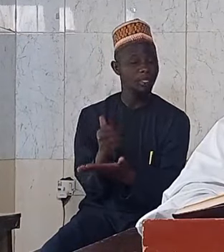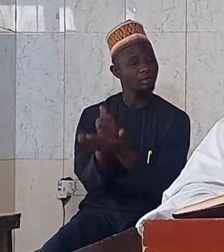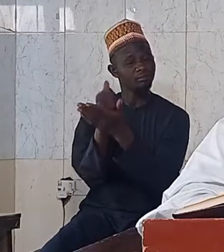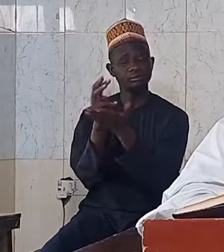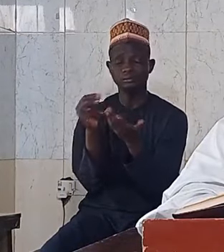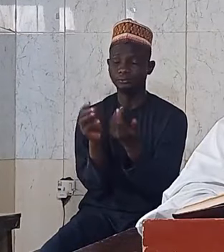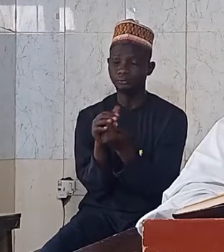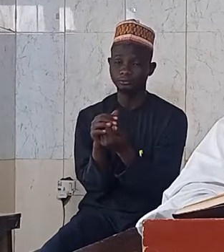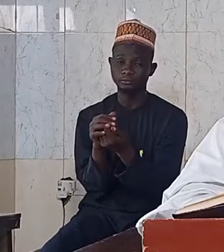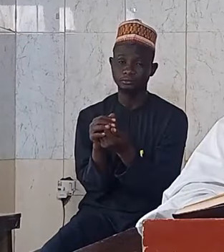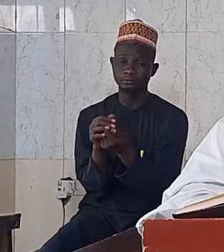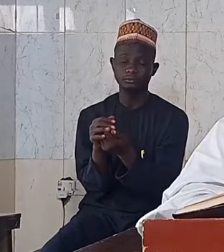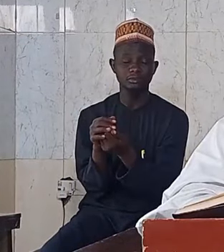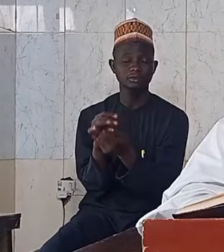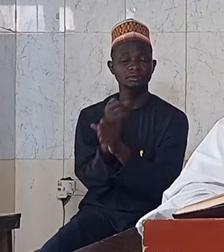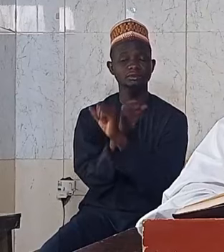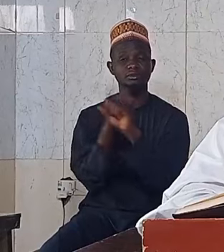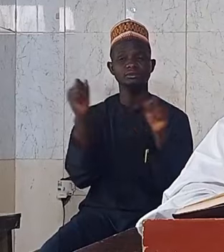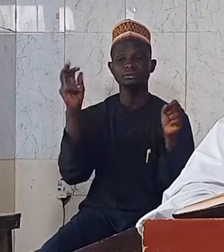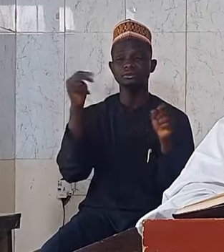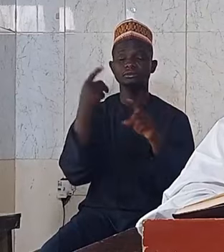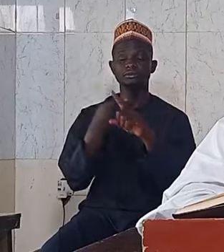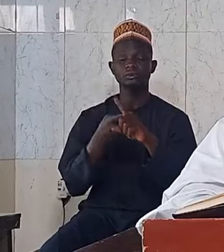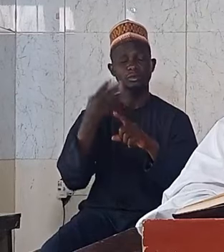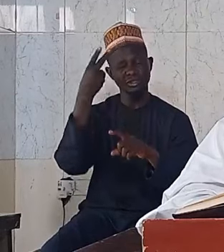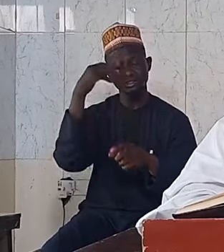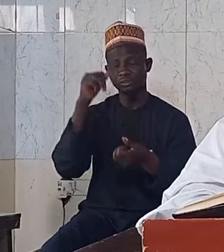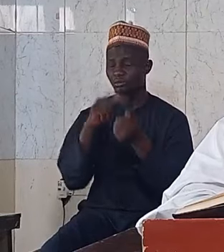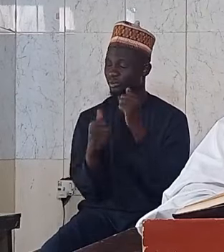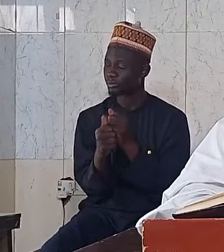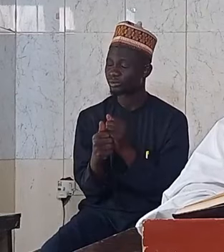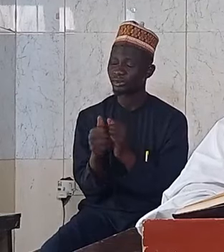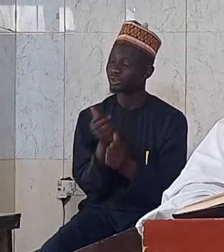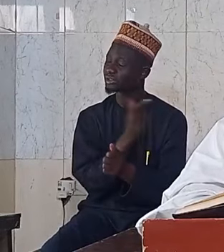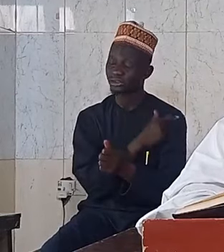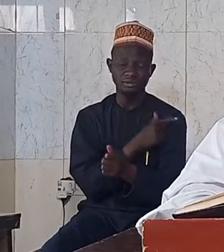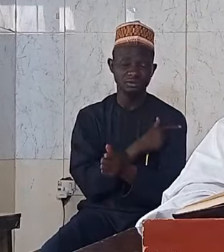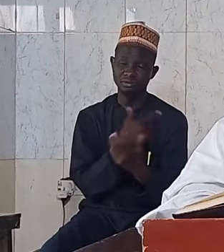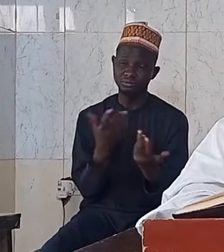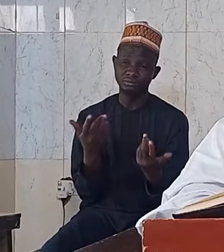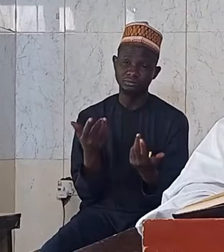masa a fidda shi daga wannan hali na rauni